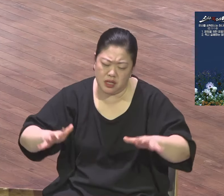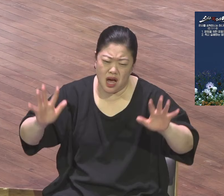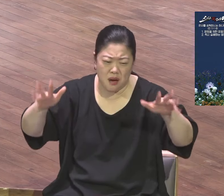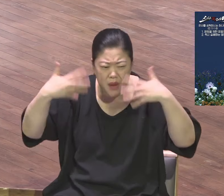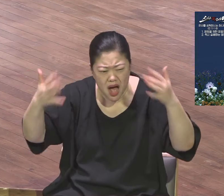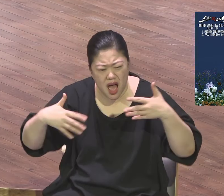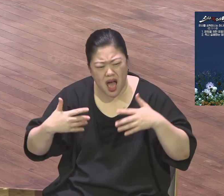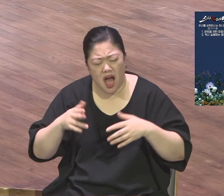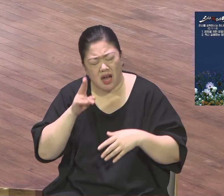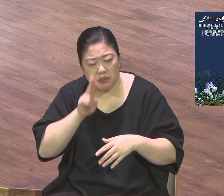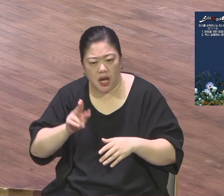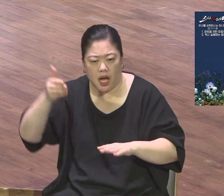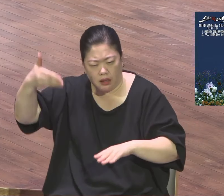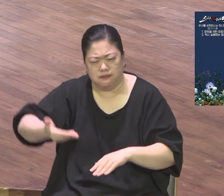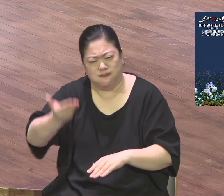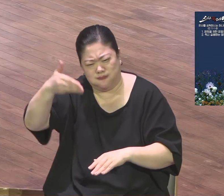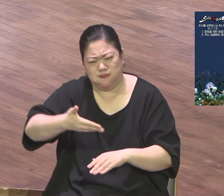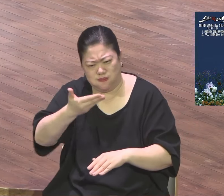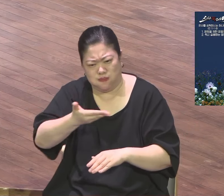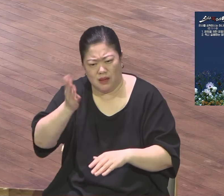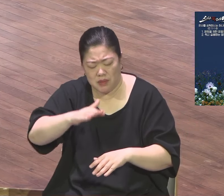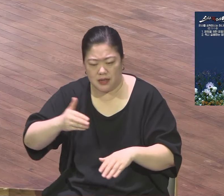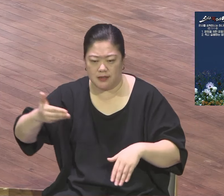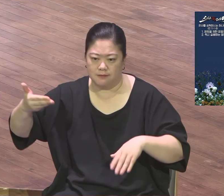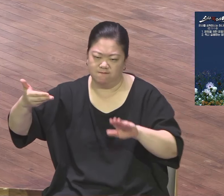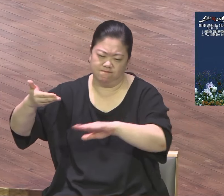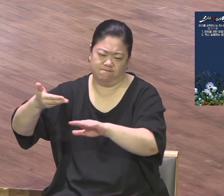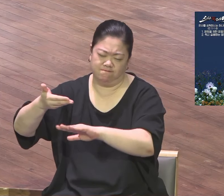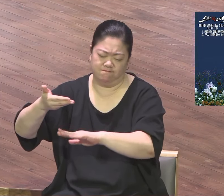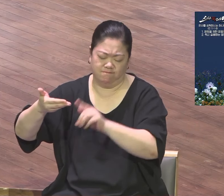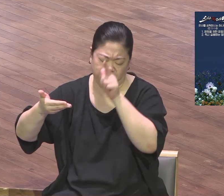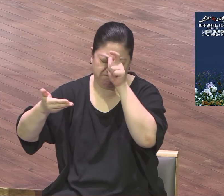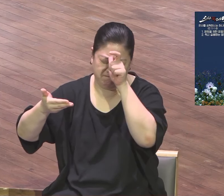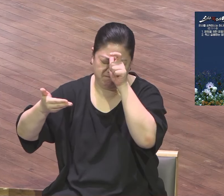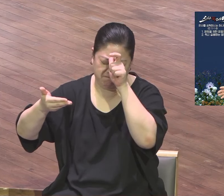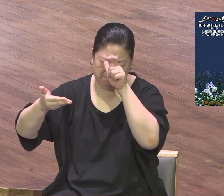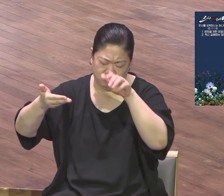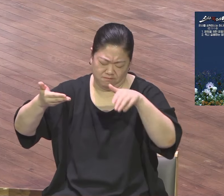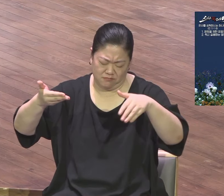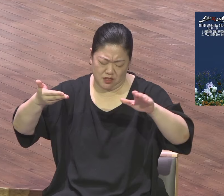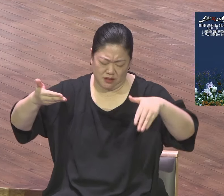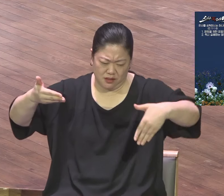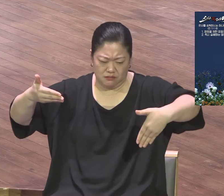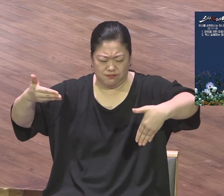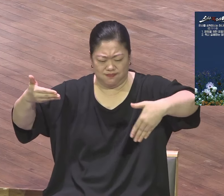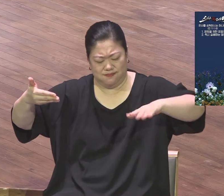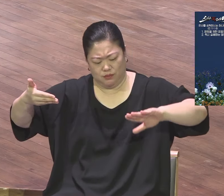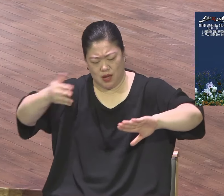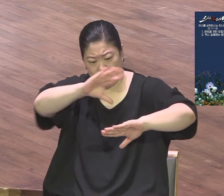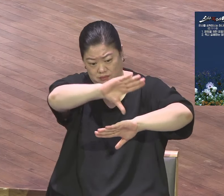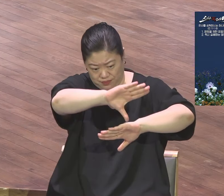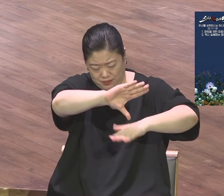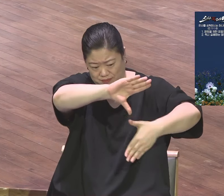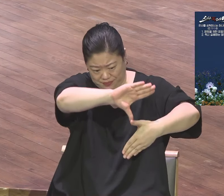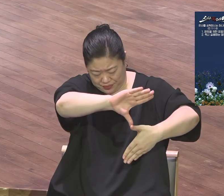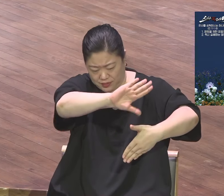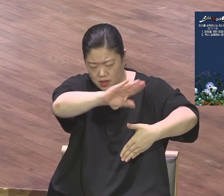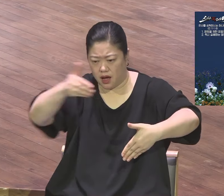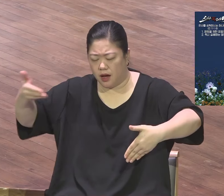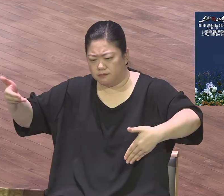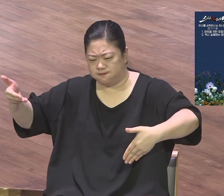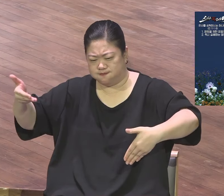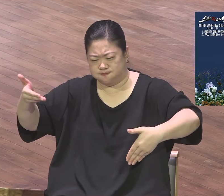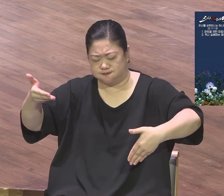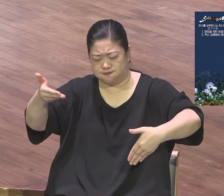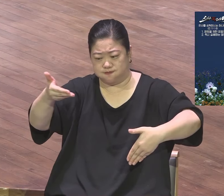바라보다가 근데 콜럼버스는 달랐어요. 똑같은 환경인데 과감하게 그냥 도전해버린